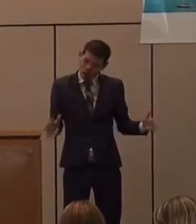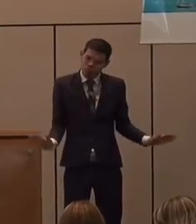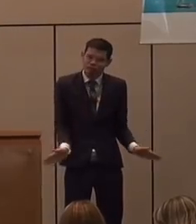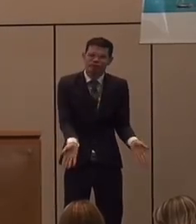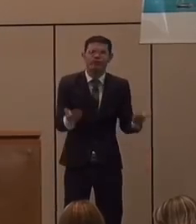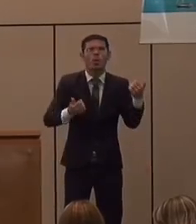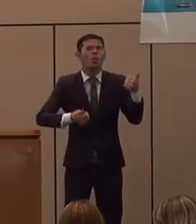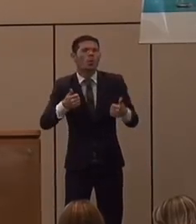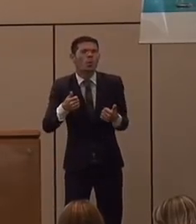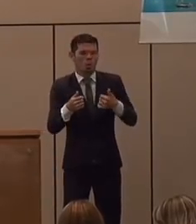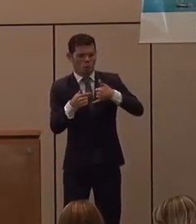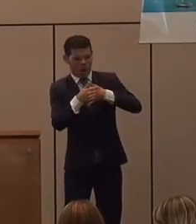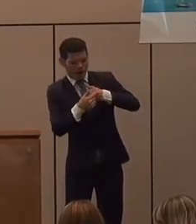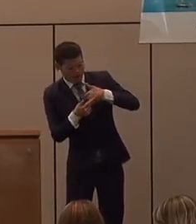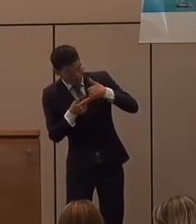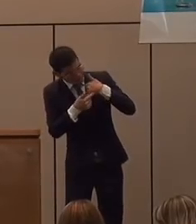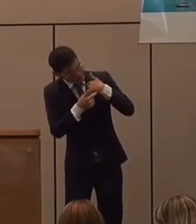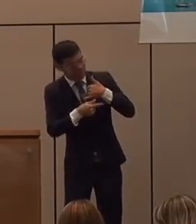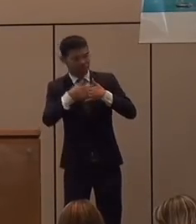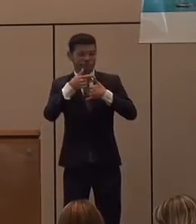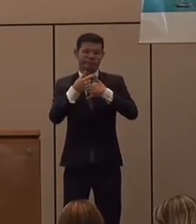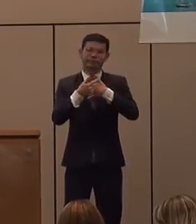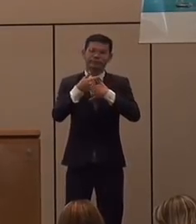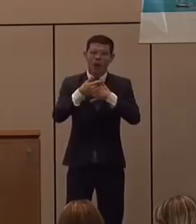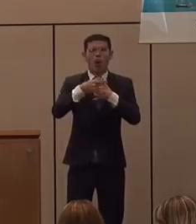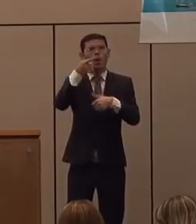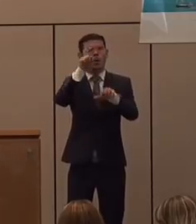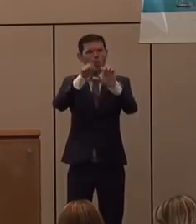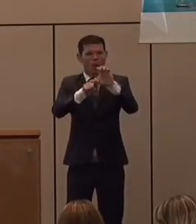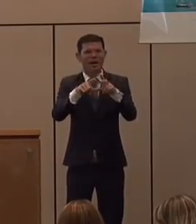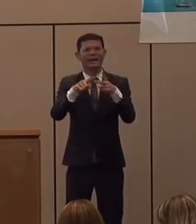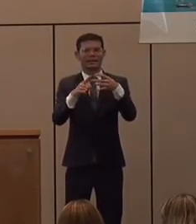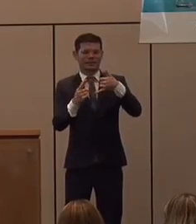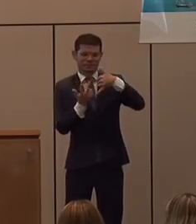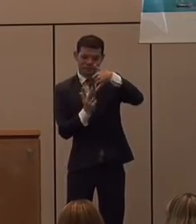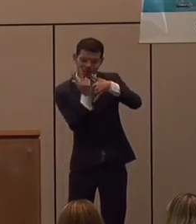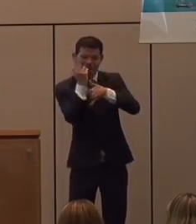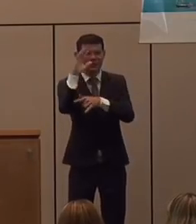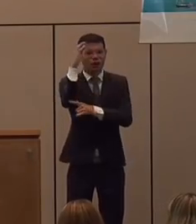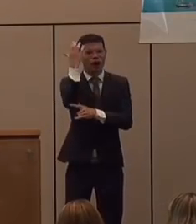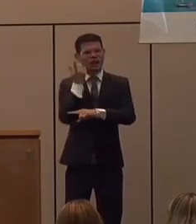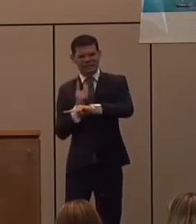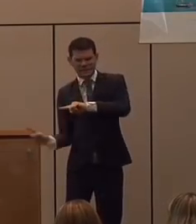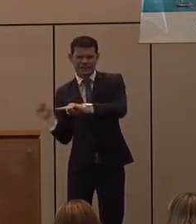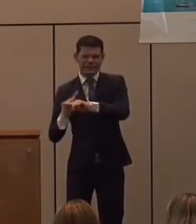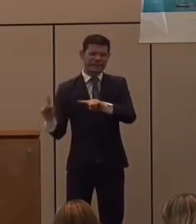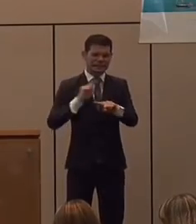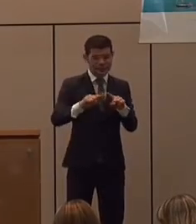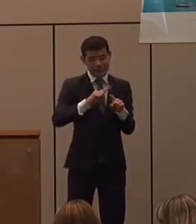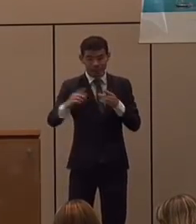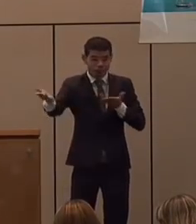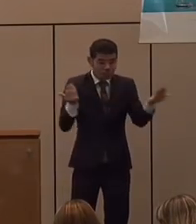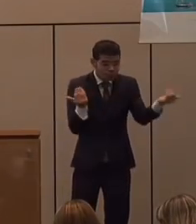orinoquía la guajira el pacífico colombiano todas estas son zonas que hoy día estamos incorporando a través de los corredores